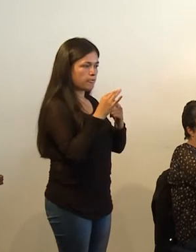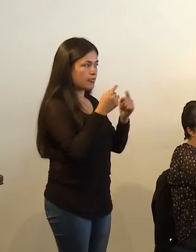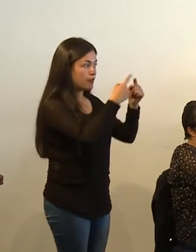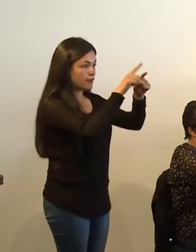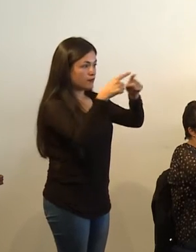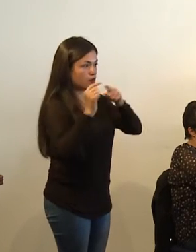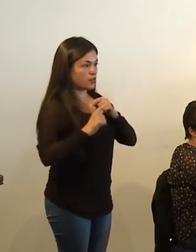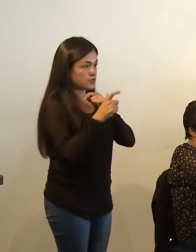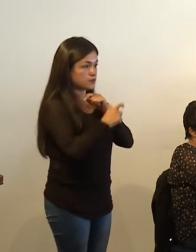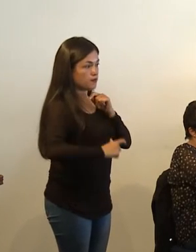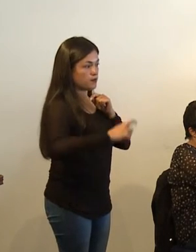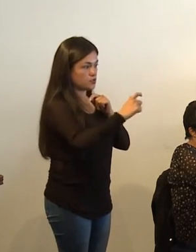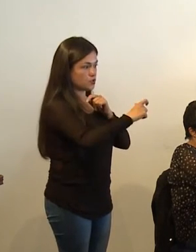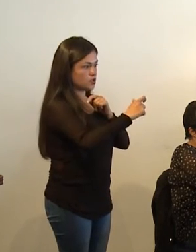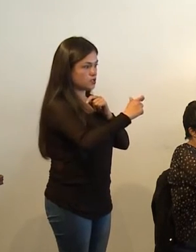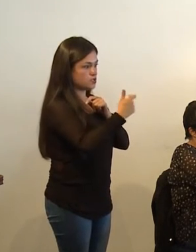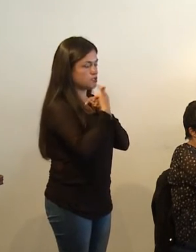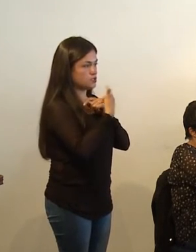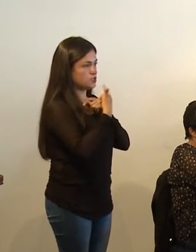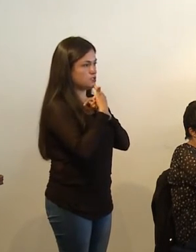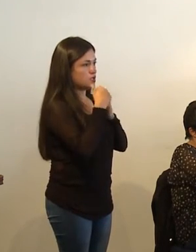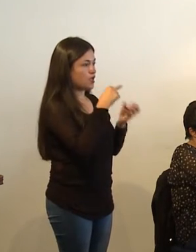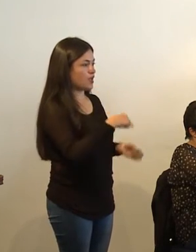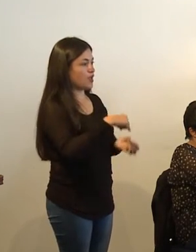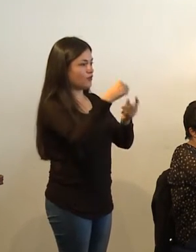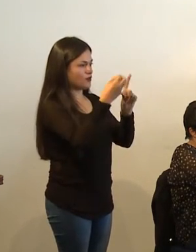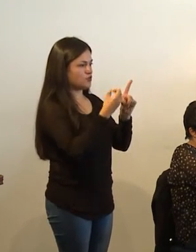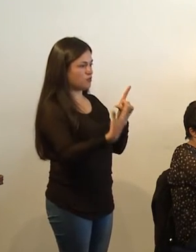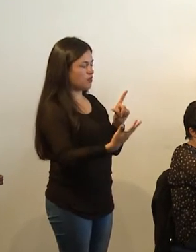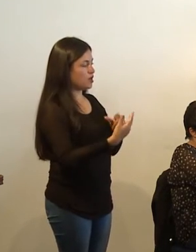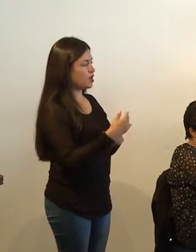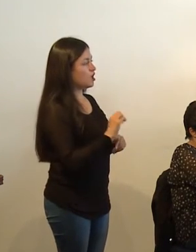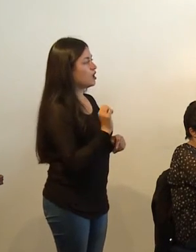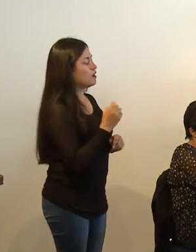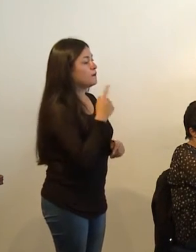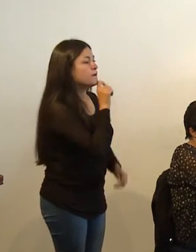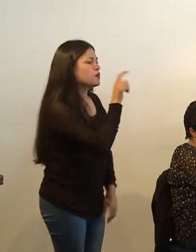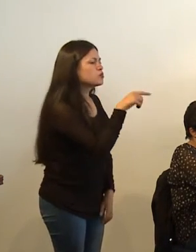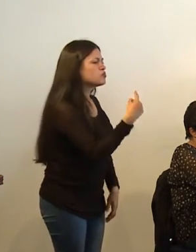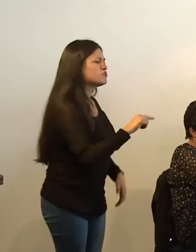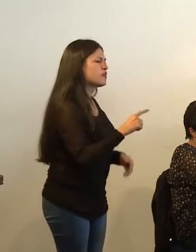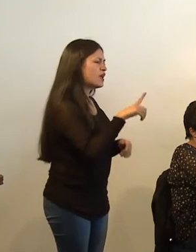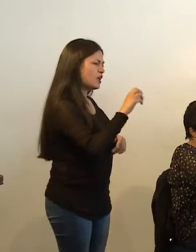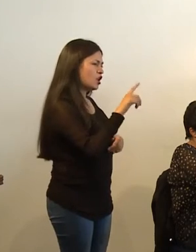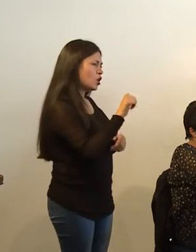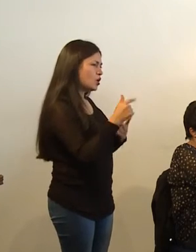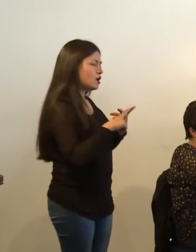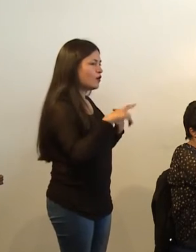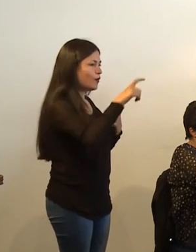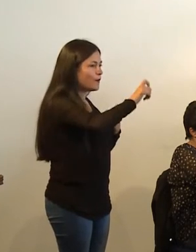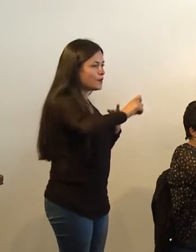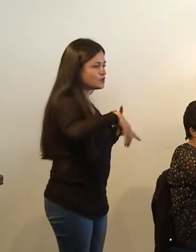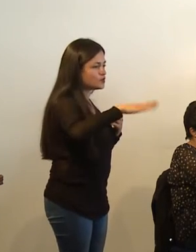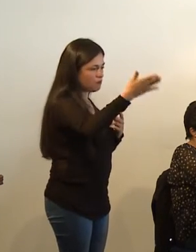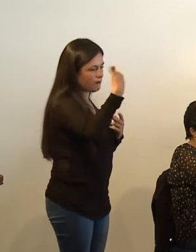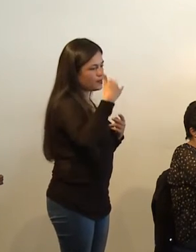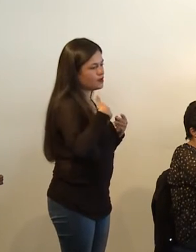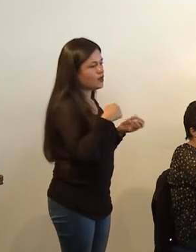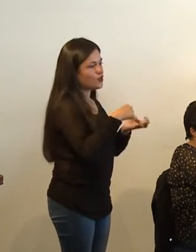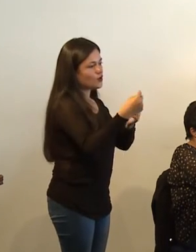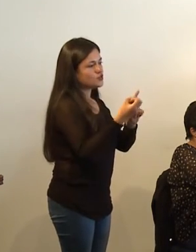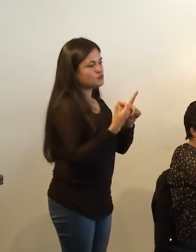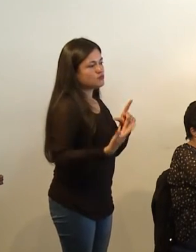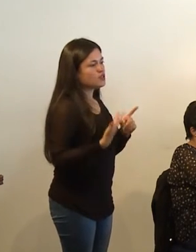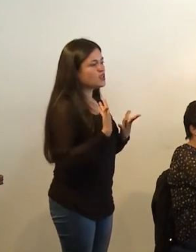personas se acercan incluso a la educación popular solo desde eso. Hay veces le dicen, venga Lola, venga Marco Rador, venga Alfonso, nos da un taller de educación popular